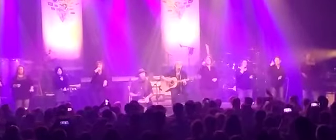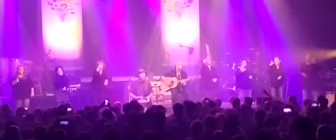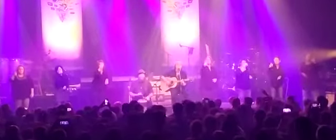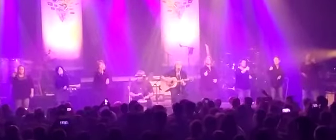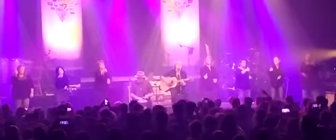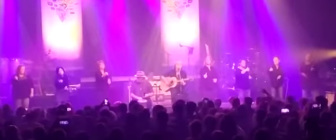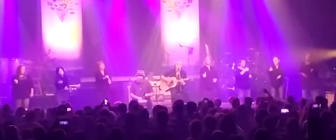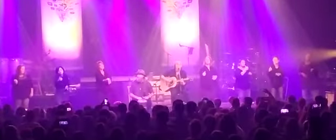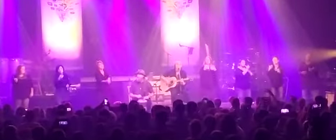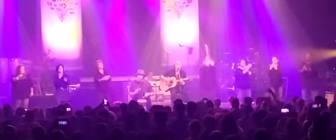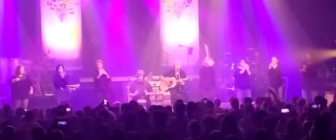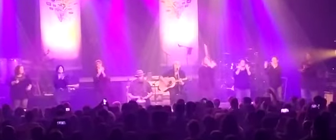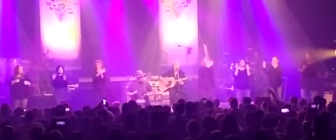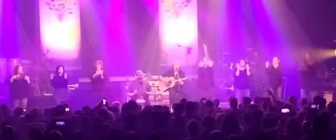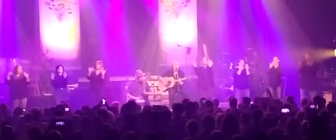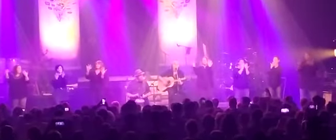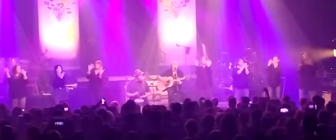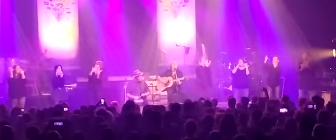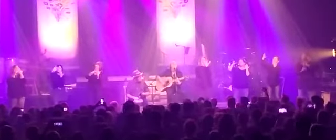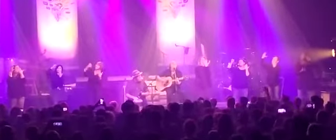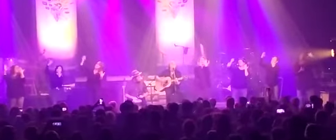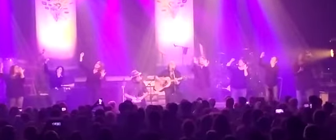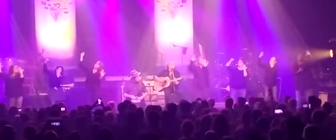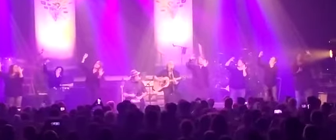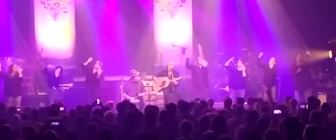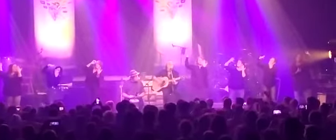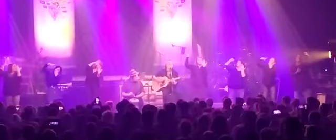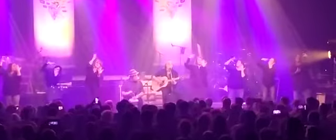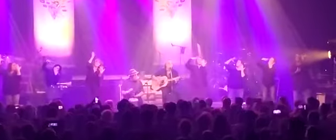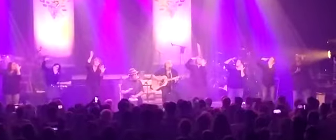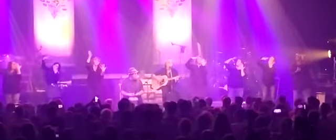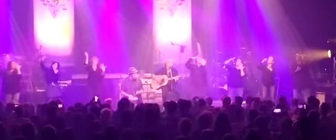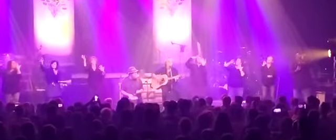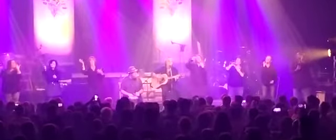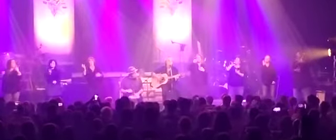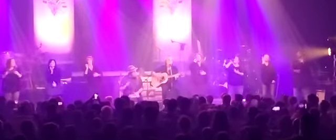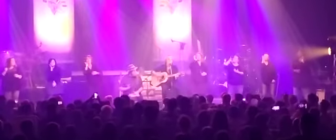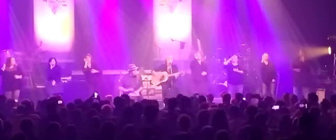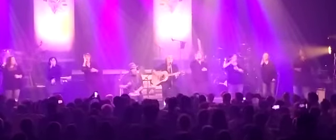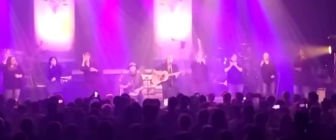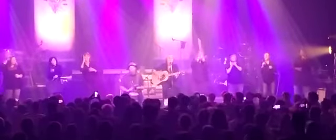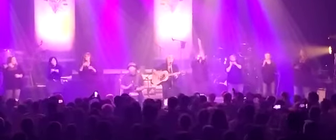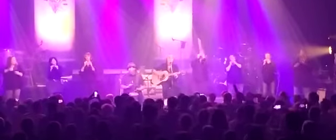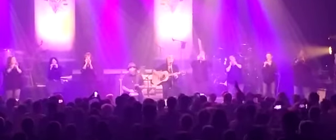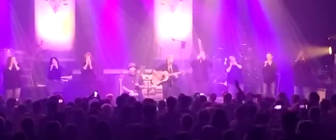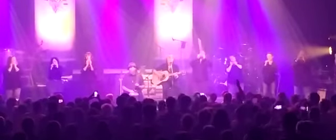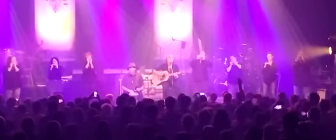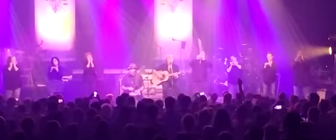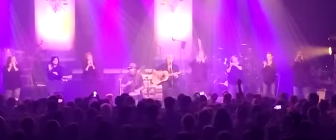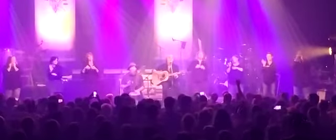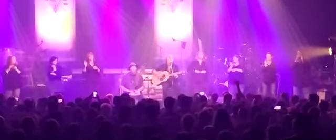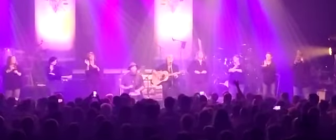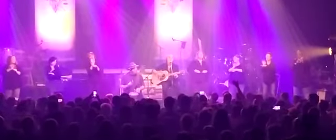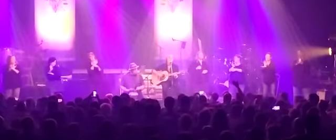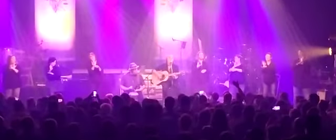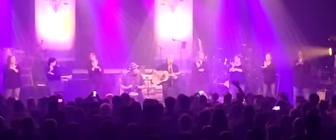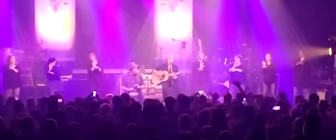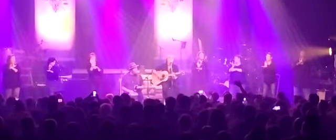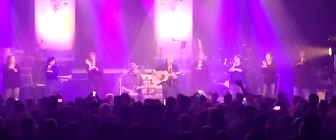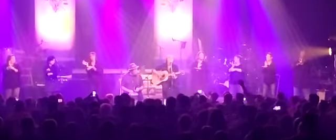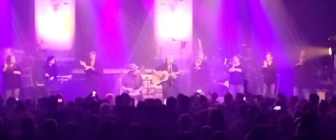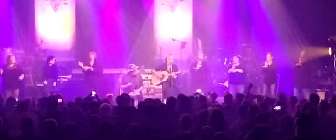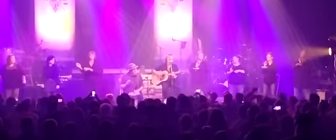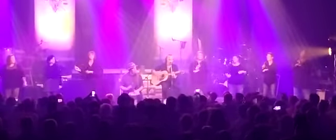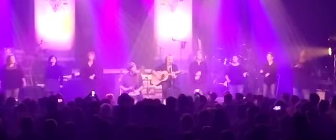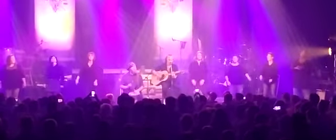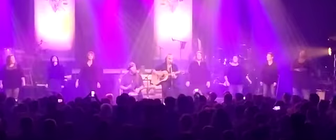comme pour demain. Que votre soleil éclaircisse l'ombre qui brille d'amour au